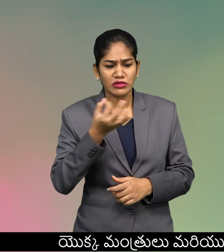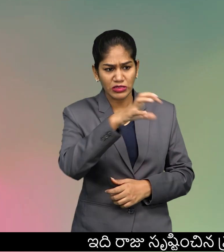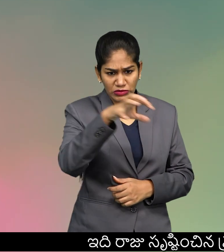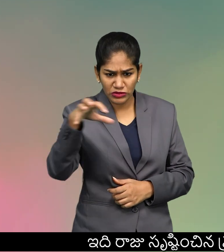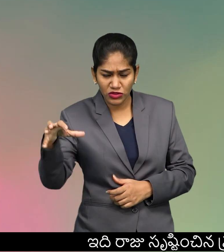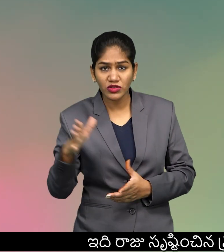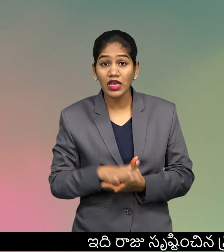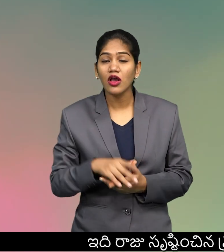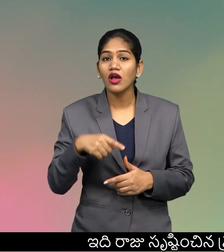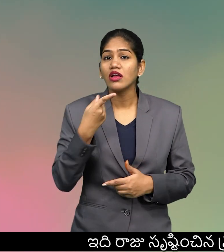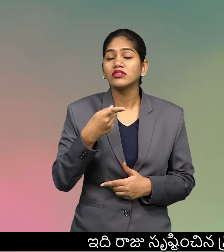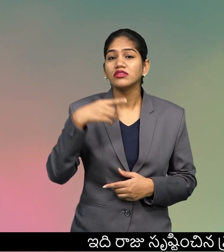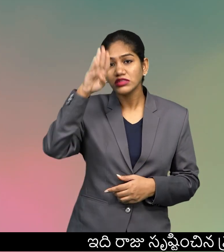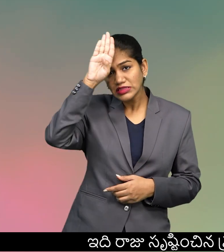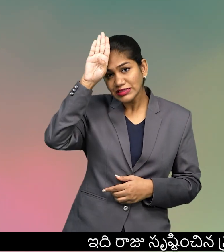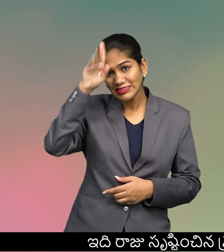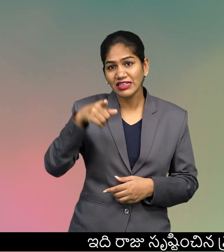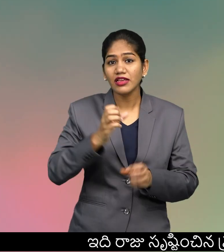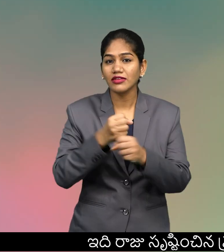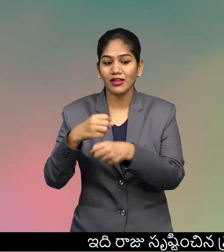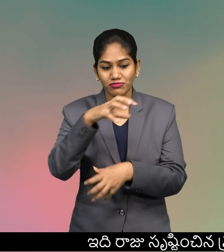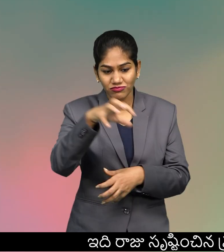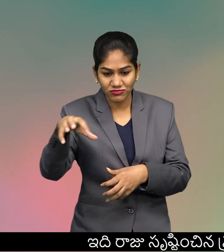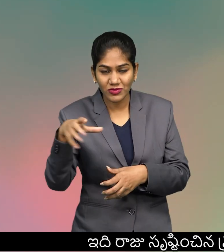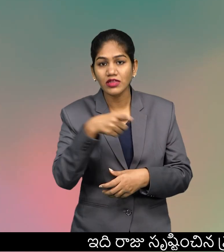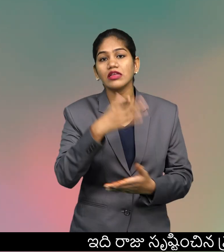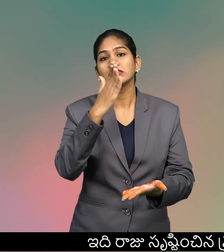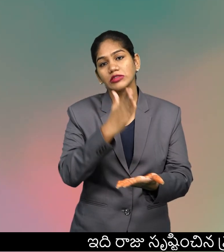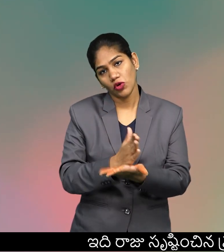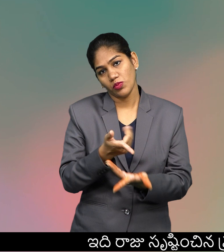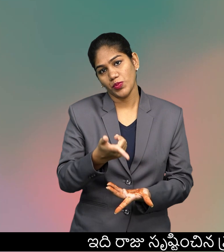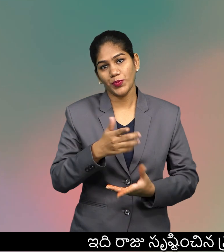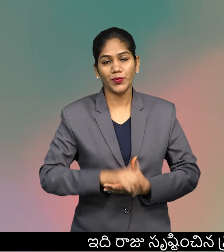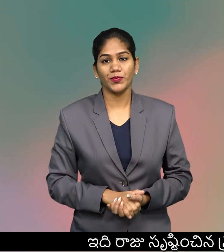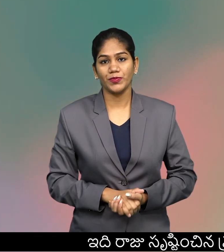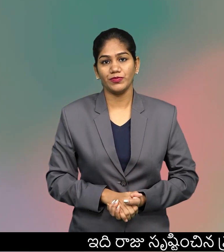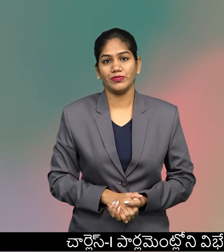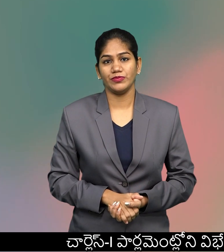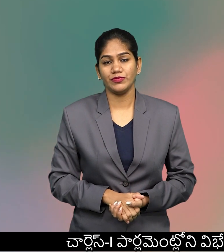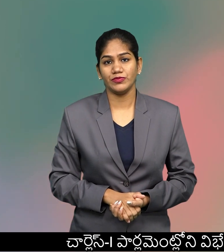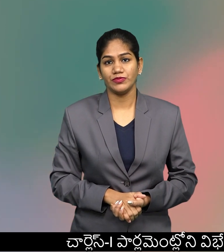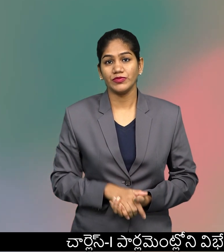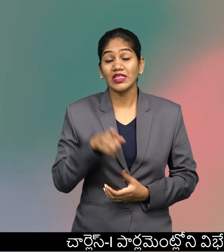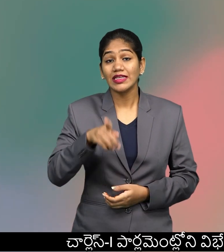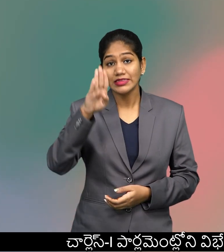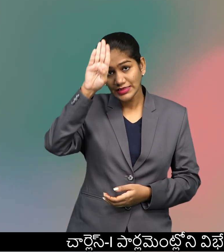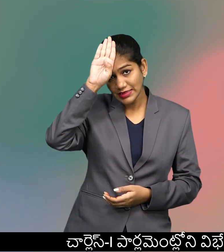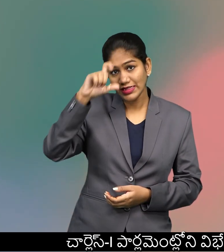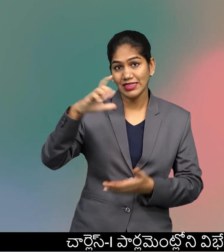ఇది రాజు సృష్టించిన ప్రత్యేక కోర్టుల పనిని నిలిపివేసింది. చార్లెస్ I పార్లమెంటులోని